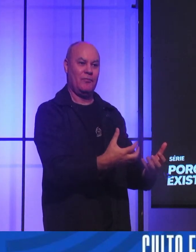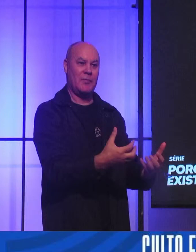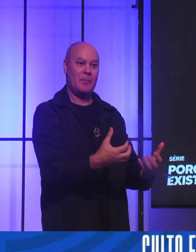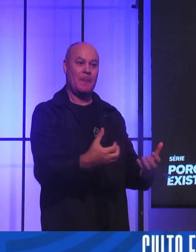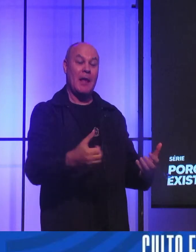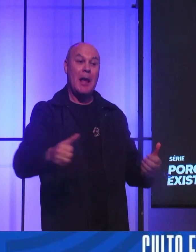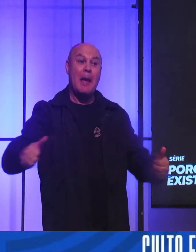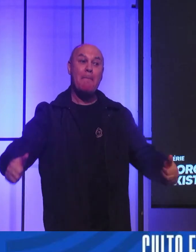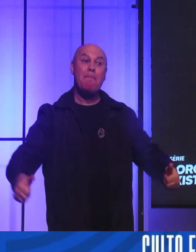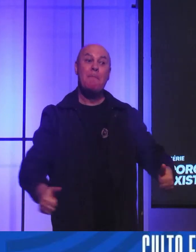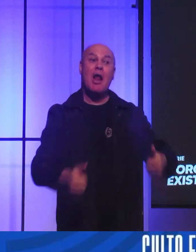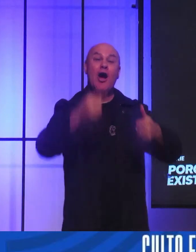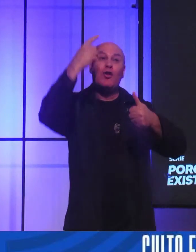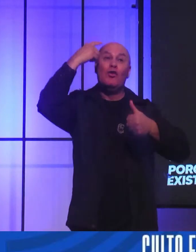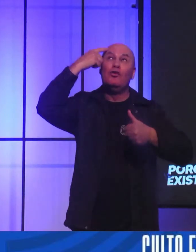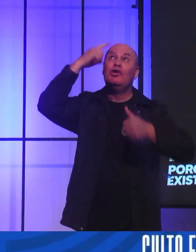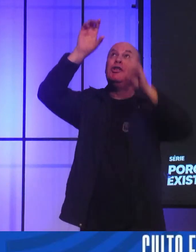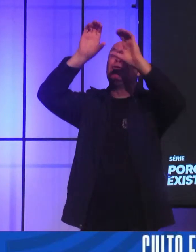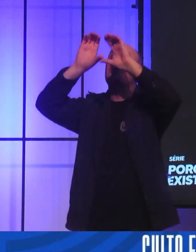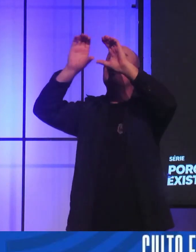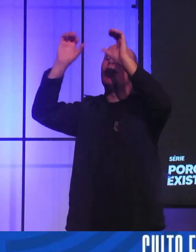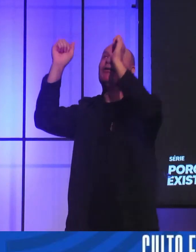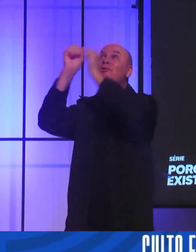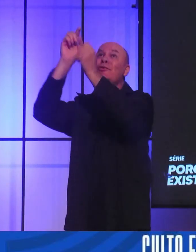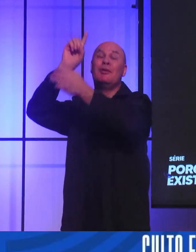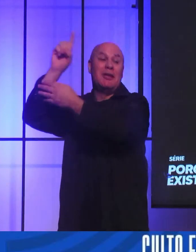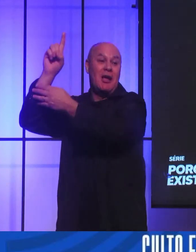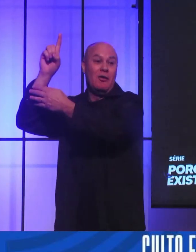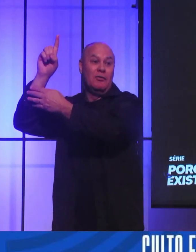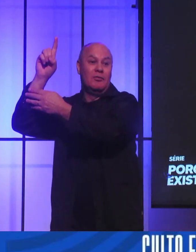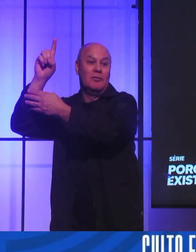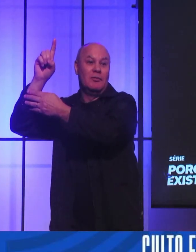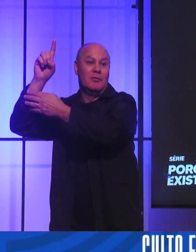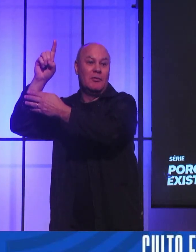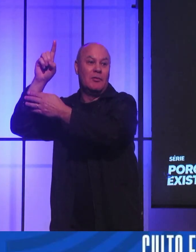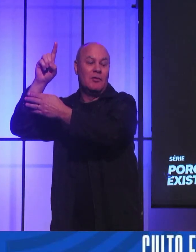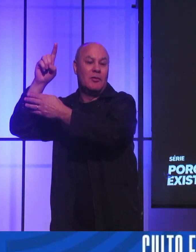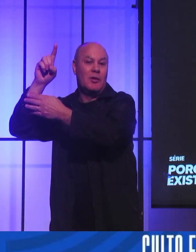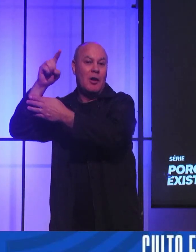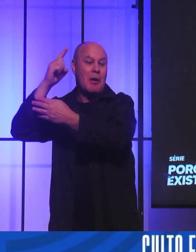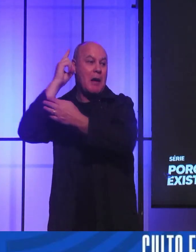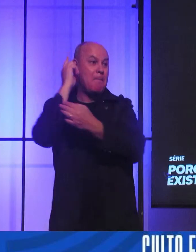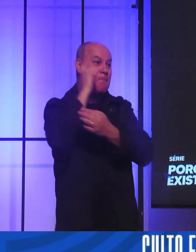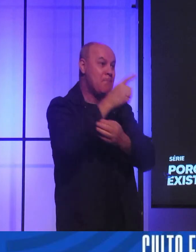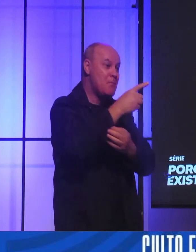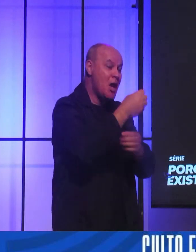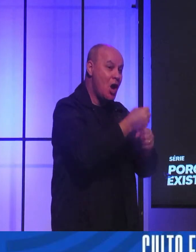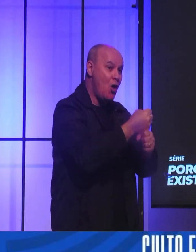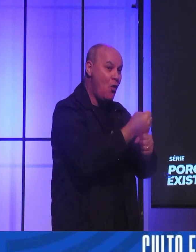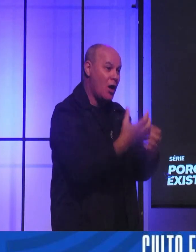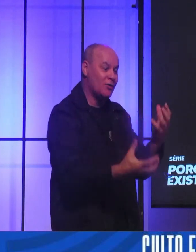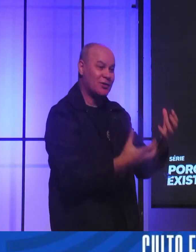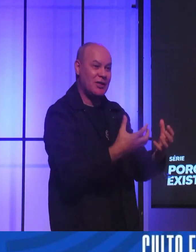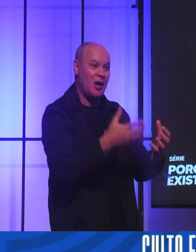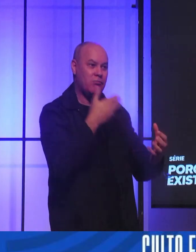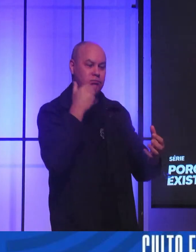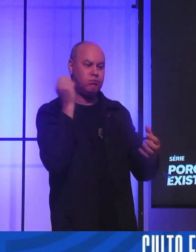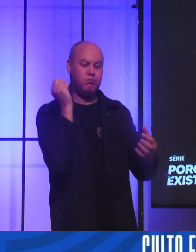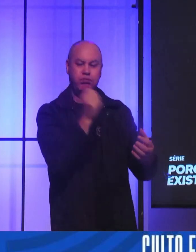você fizesse um exercício. Considere os 10 melhores momentos da sua